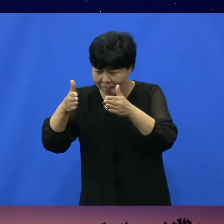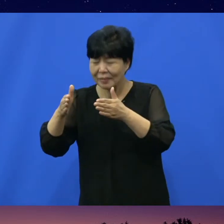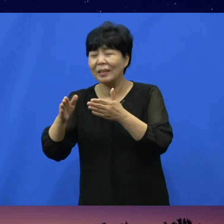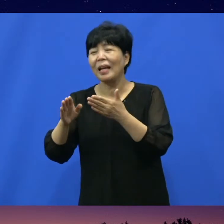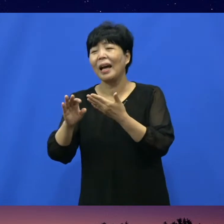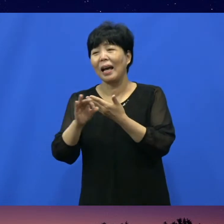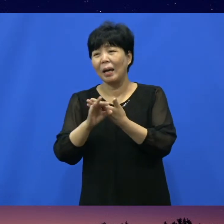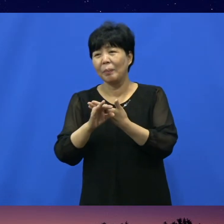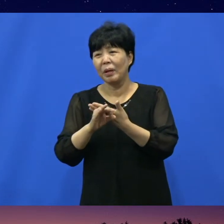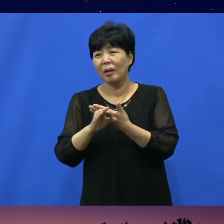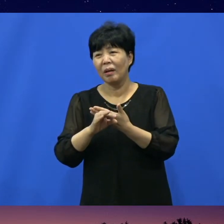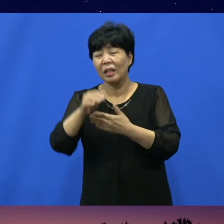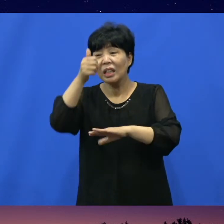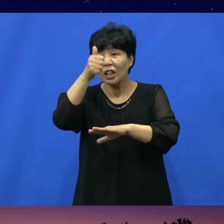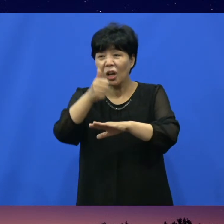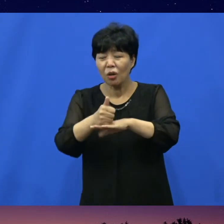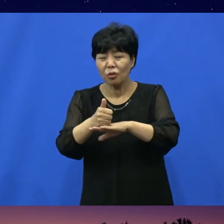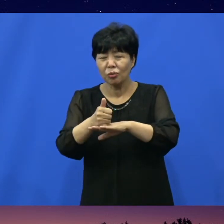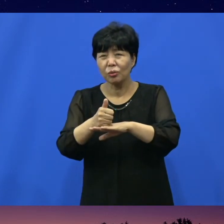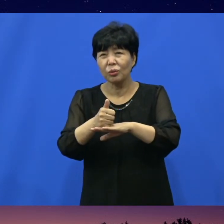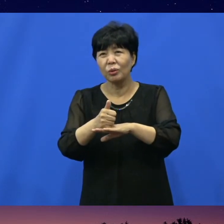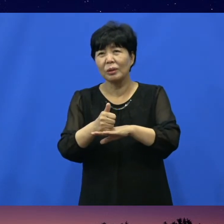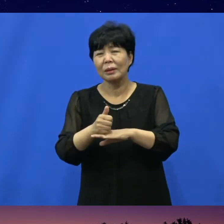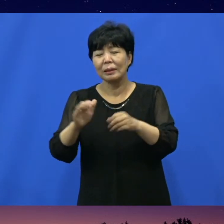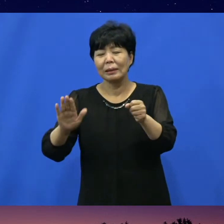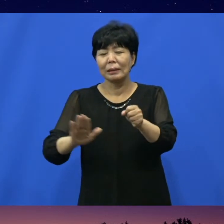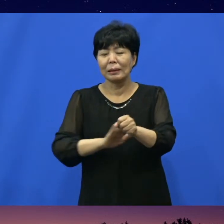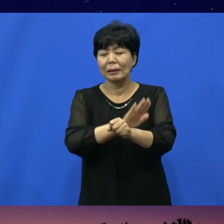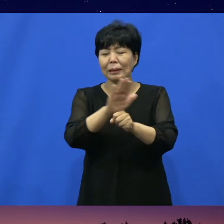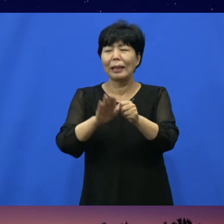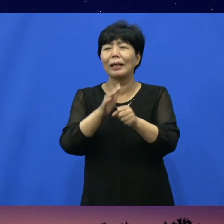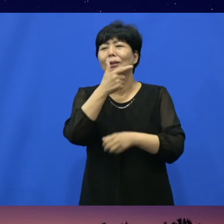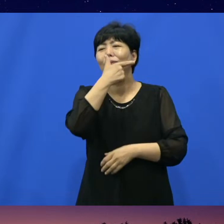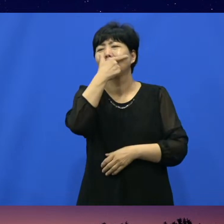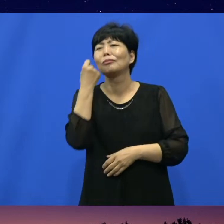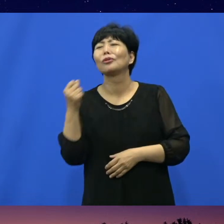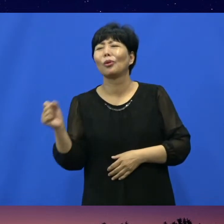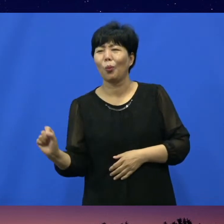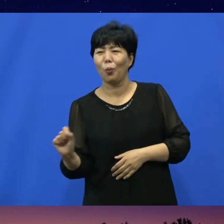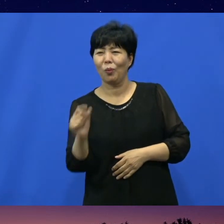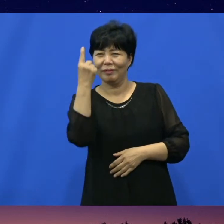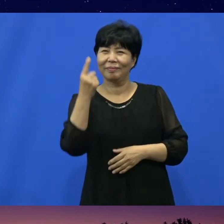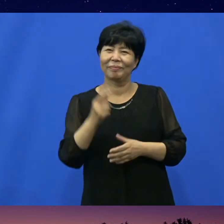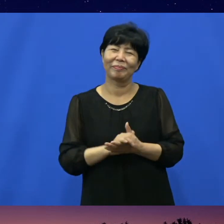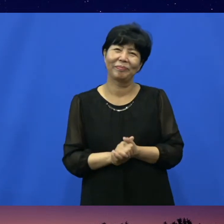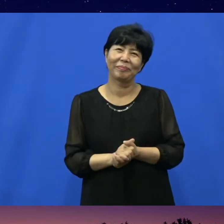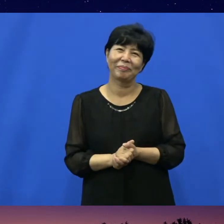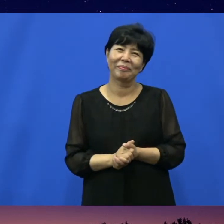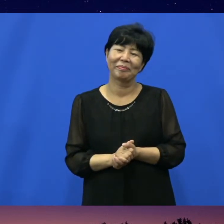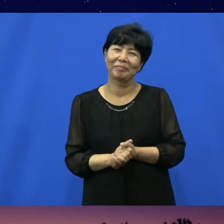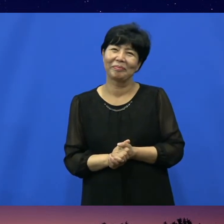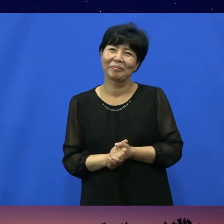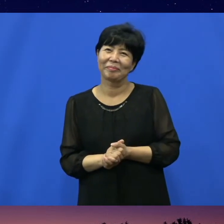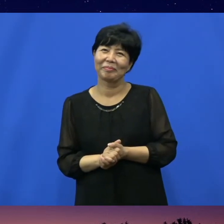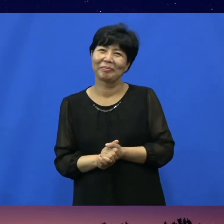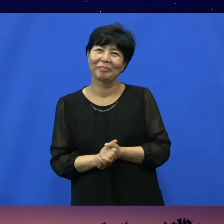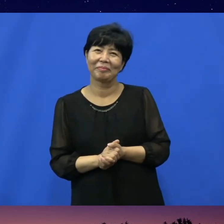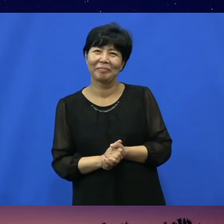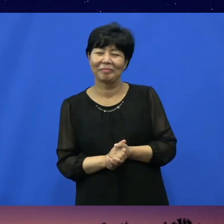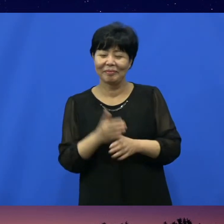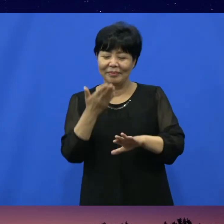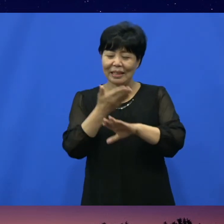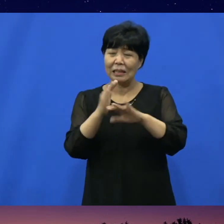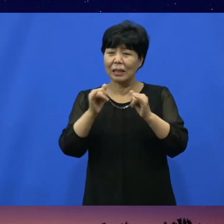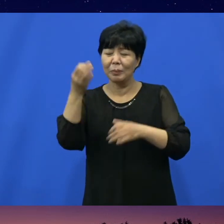뭐냐면 결핍증이에요. 사랑의 결핍이에요. 못 받아서 그래요. 그래서 안달하는 거예요. 그 누가 인정해주지 않으면